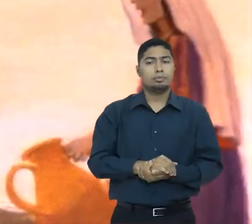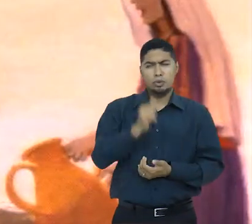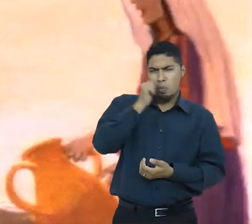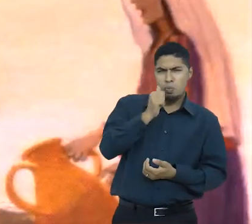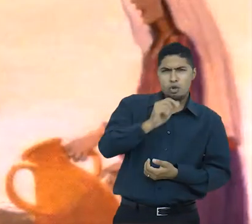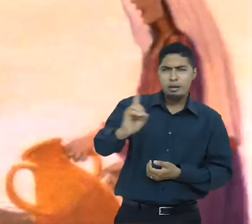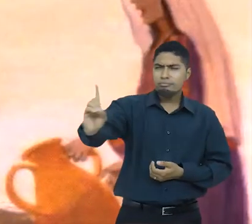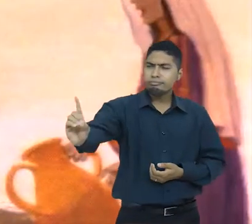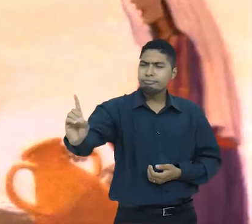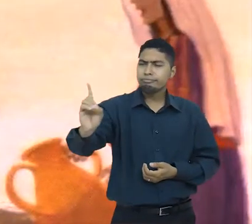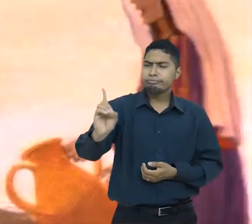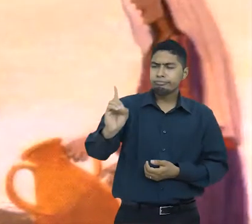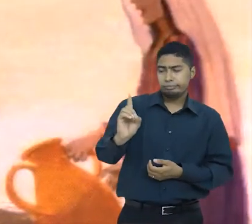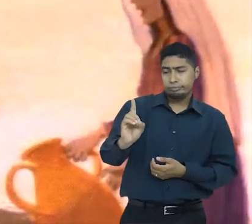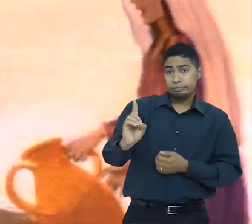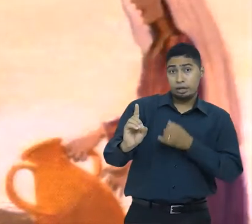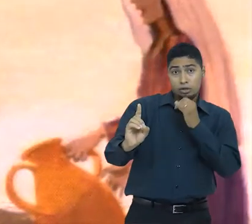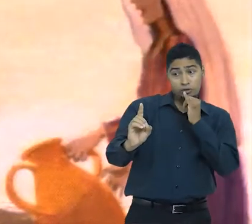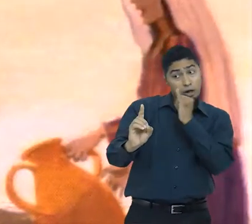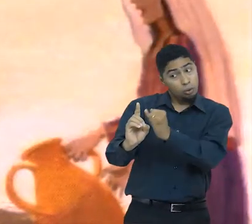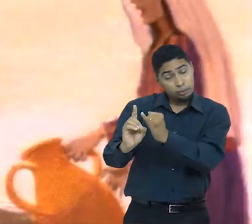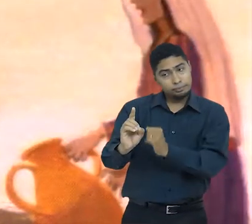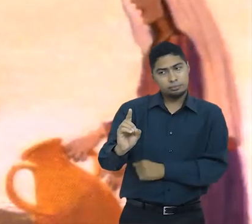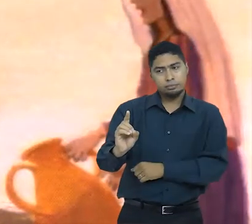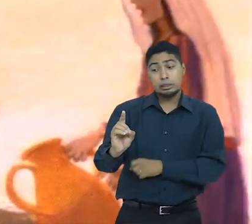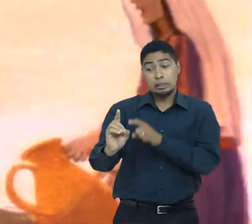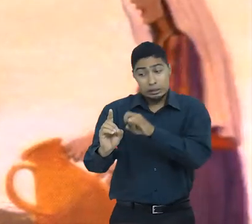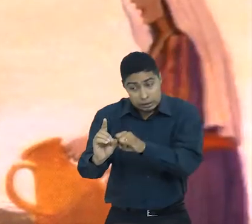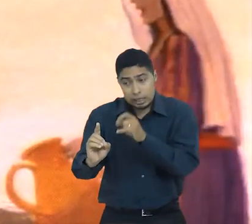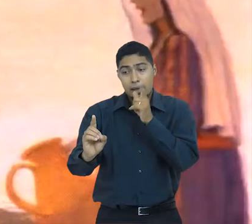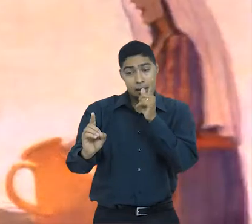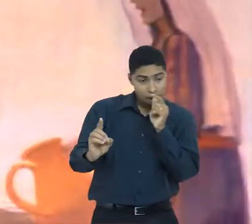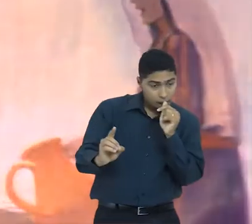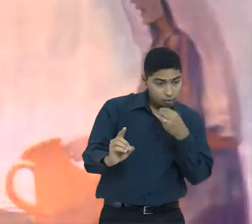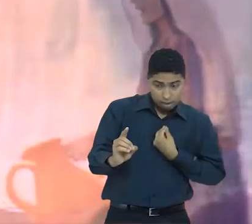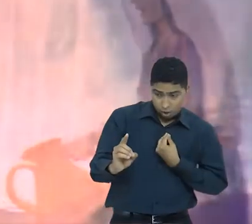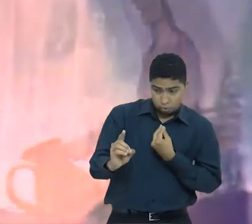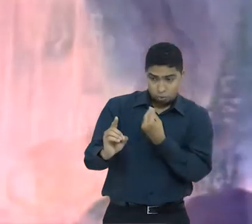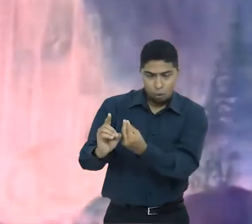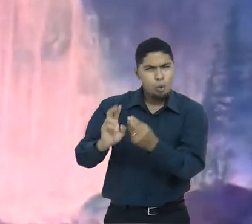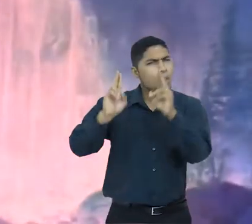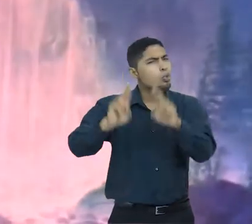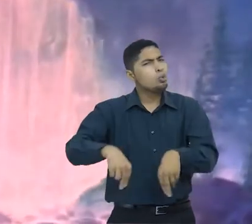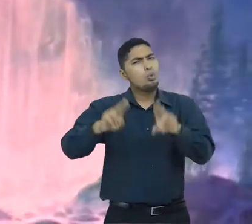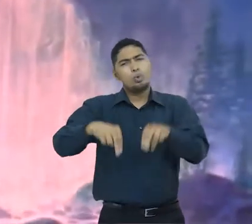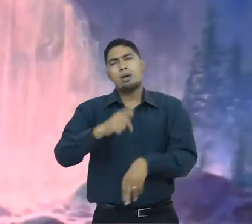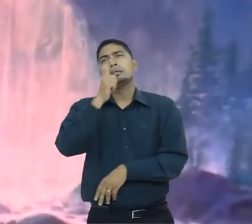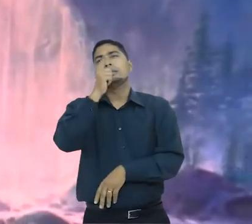A uma mulher estrangeira, Jesus disse: quem beber a água que eu dou, nunca mais terá sede. Essa